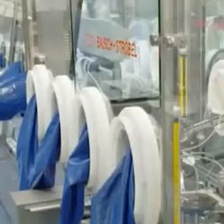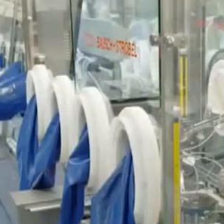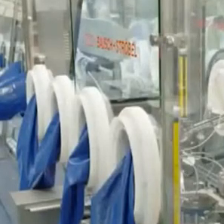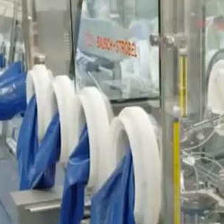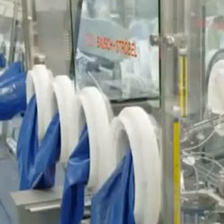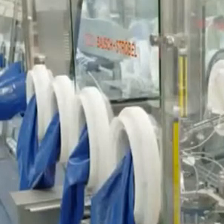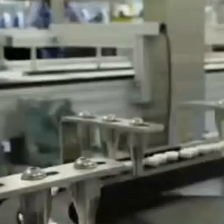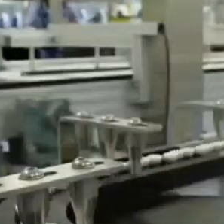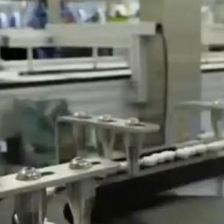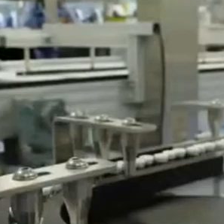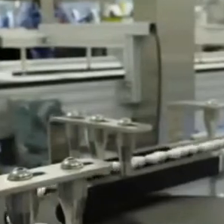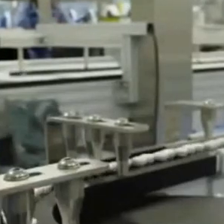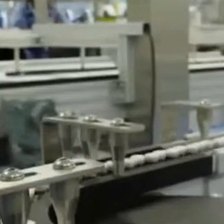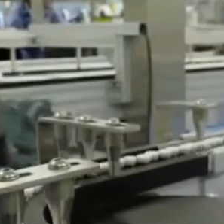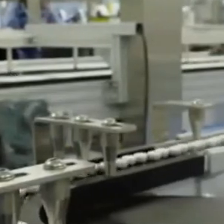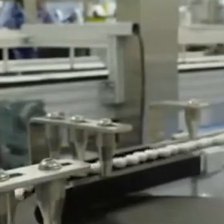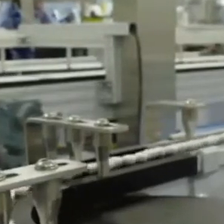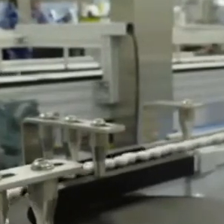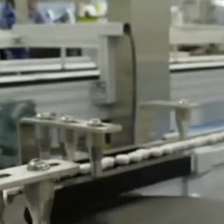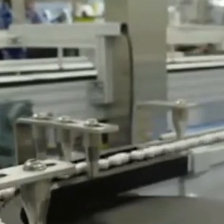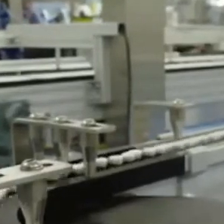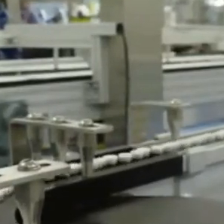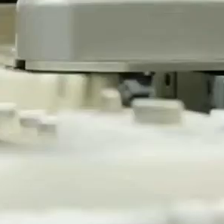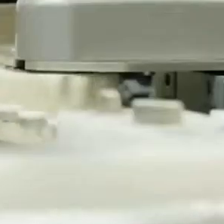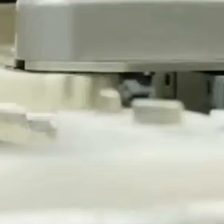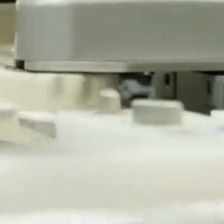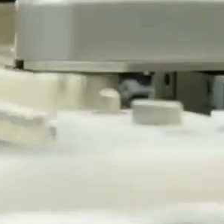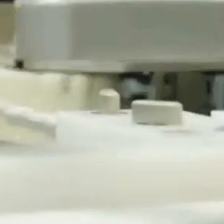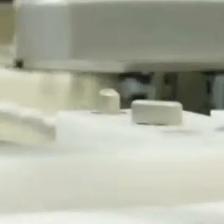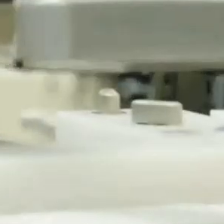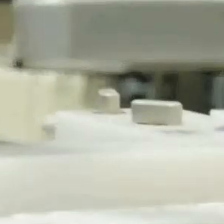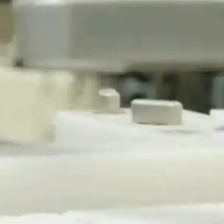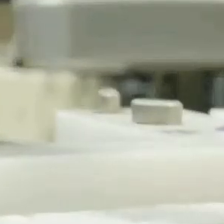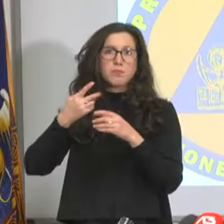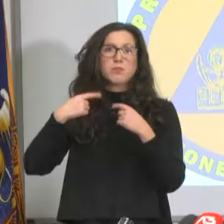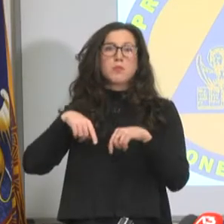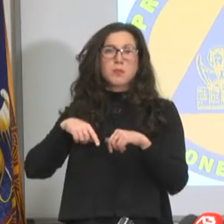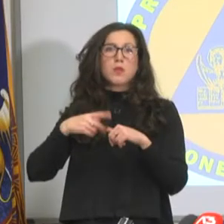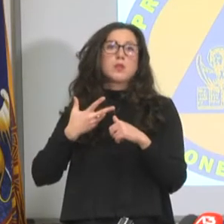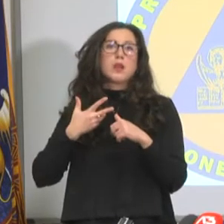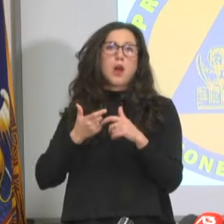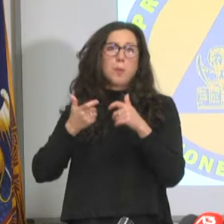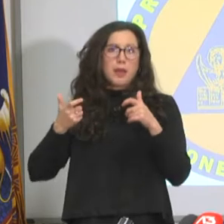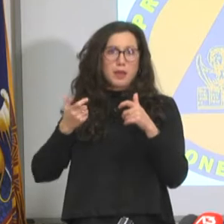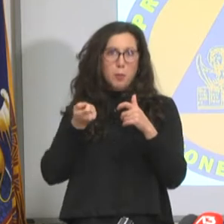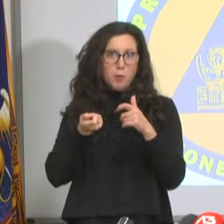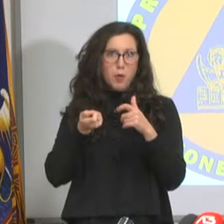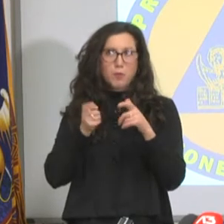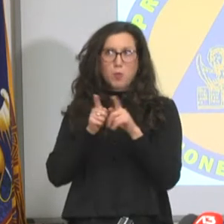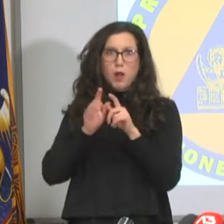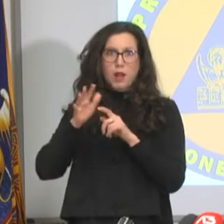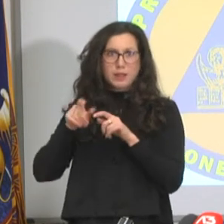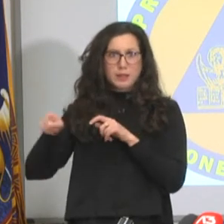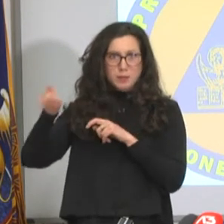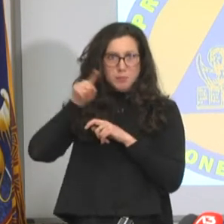a 184.000 perché è stata inserita anche la sanità privata come richiesto dal Veneto. Ci è stato chiesto anche, ma cosa